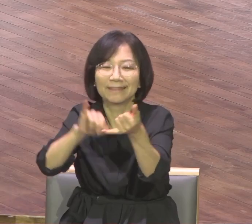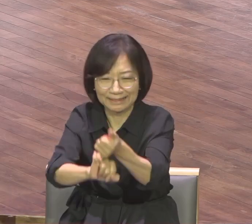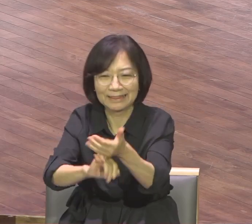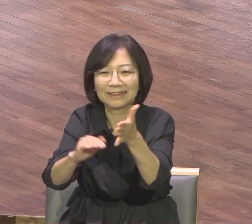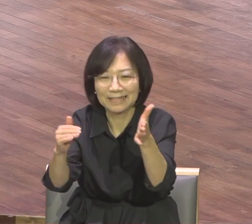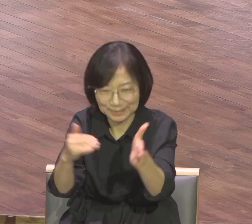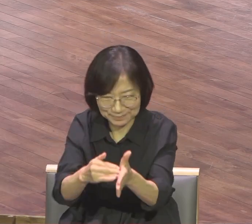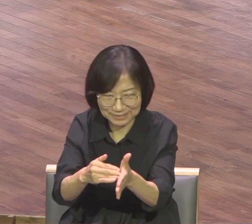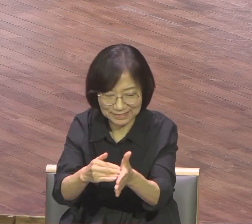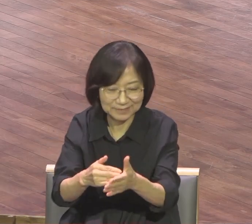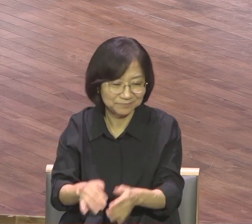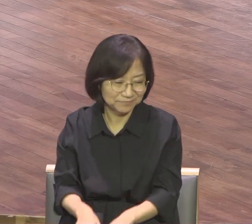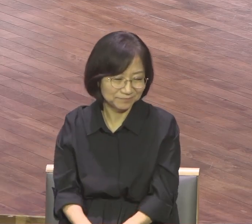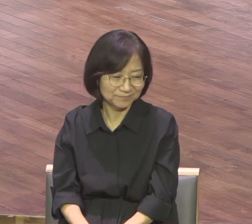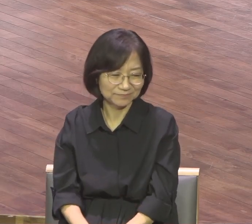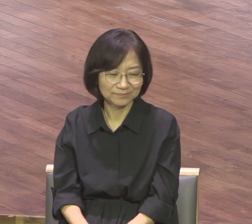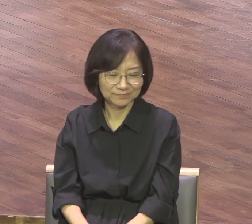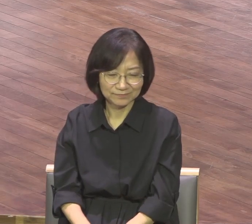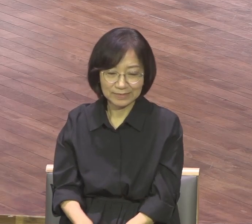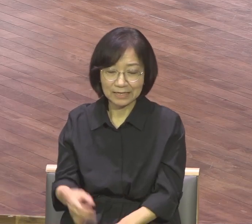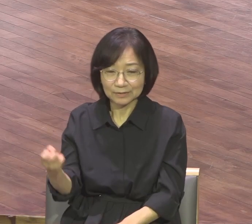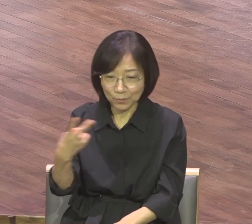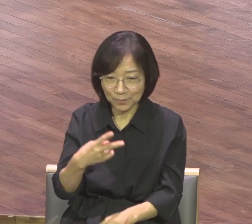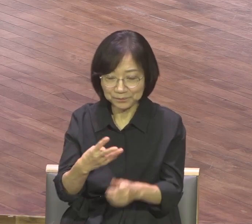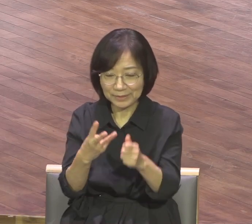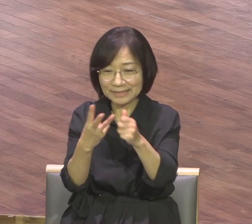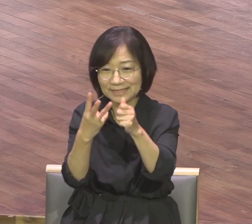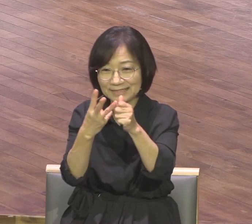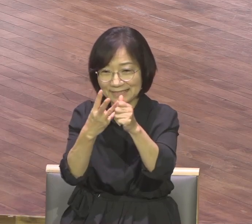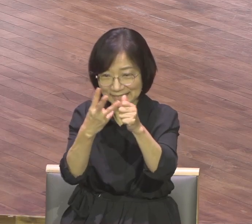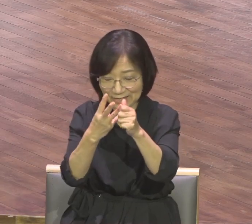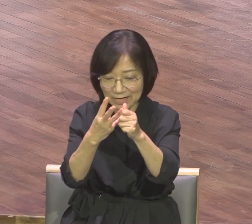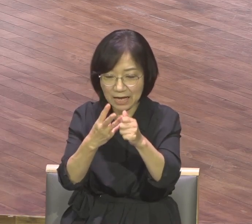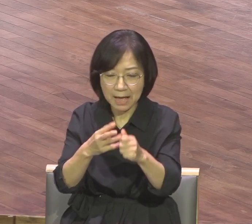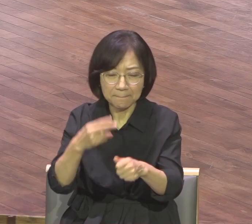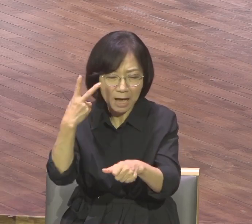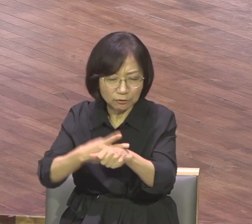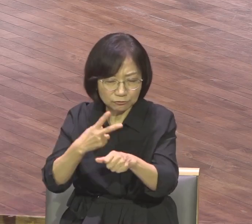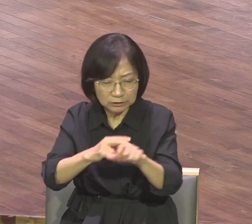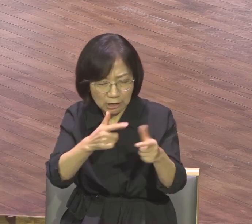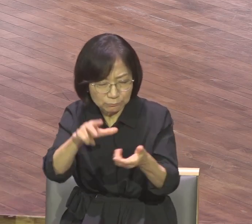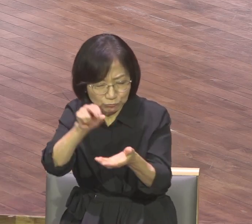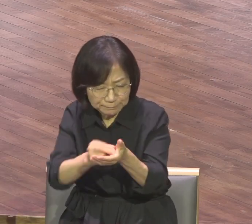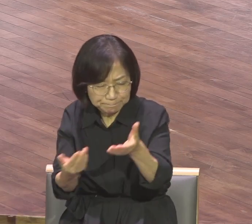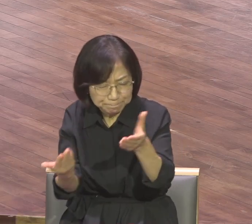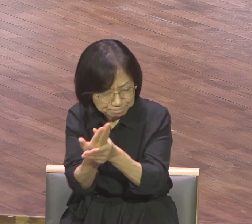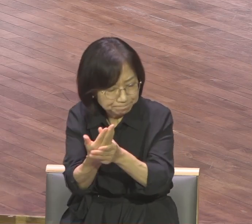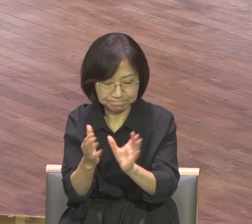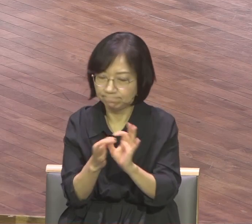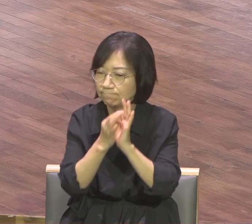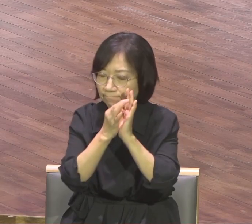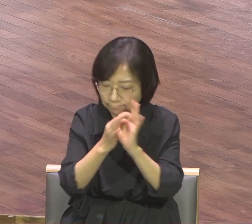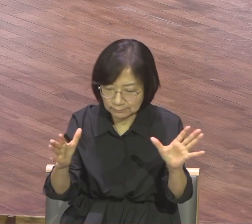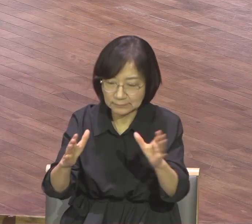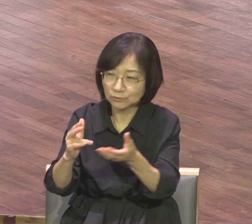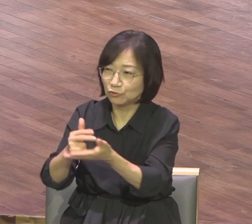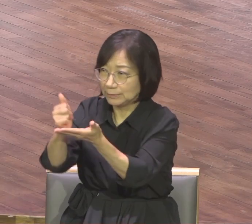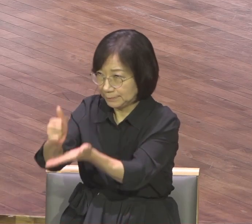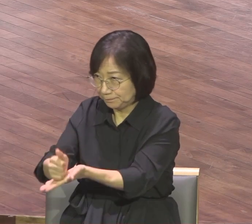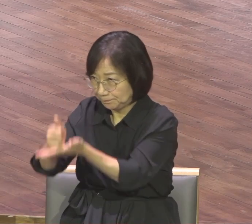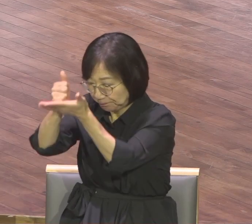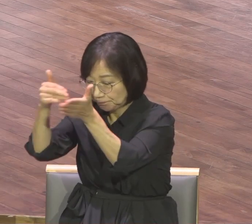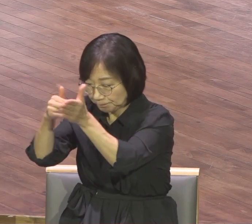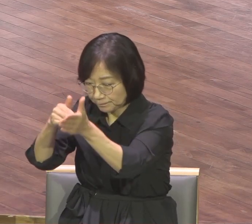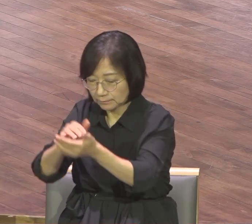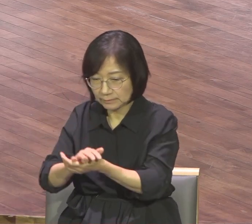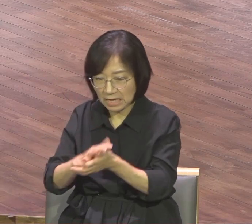사도 바울은 각종 문제와 시험을 초월해서 주님을 섬겼습니다. 바울은 소망 인내를 가지고 모든 핍박, 모든